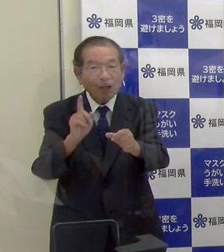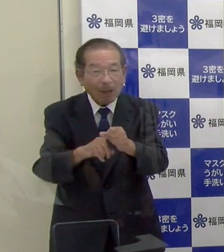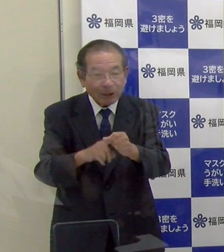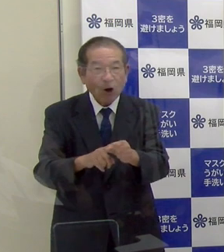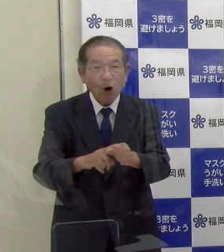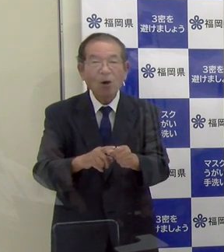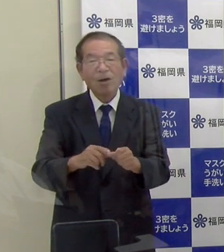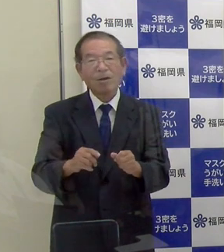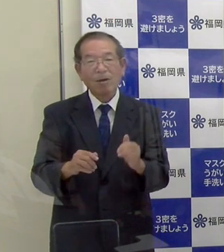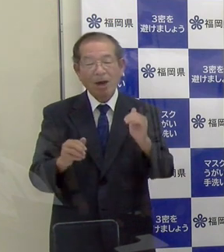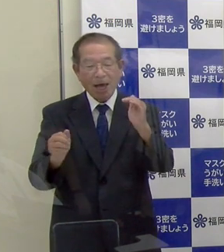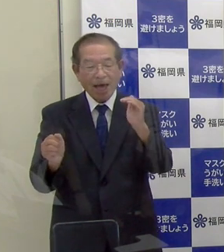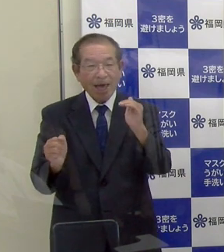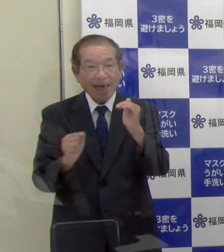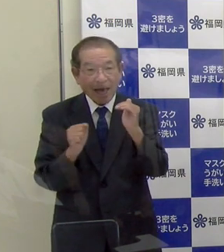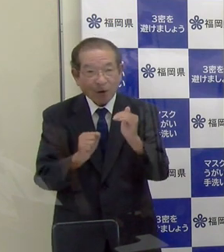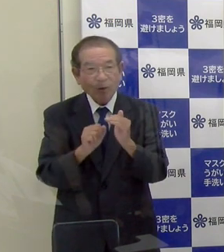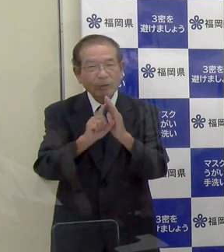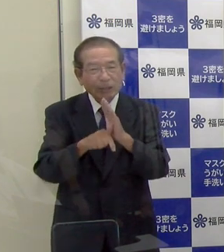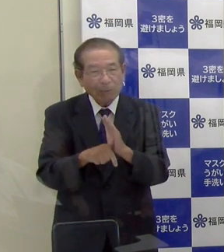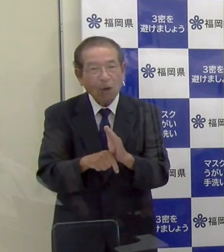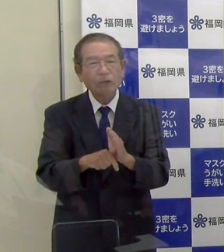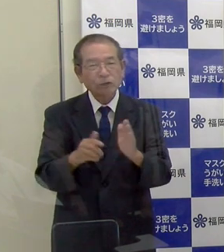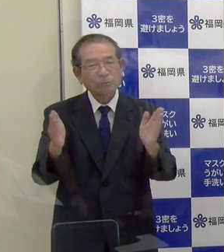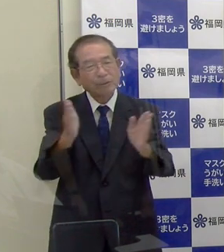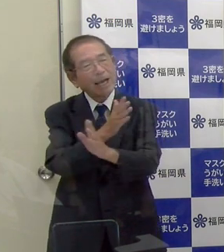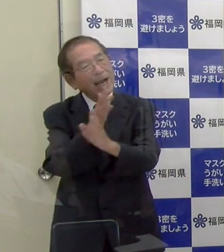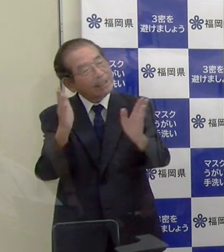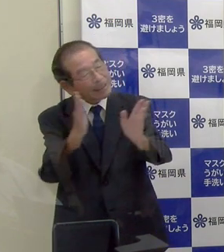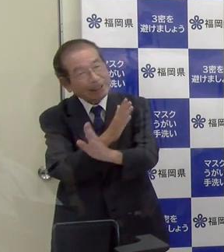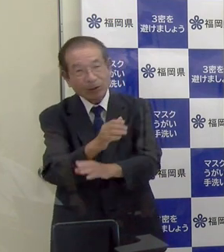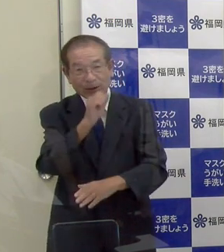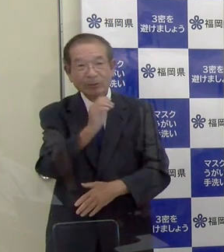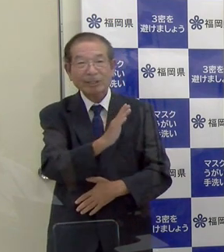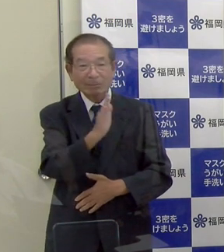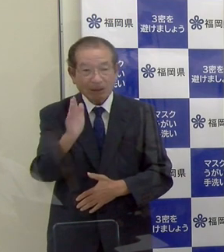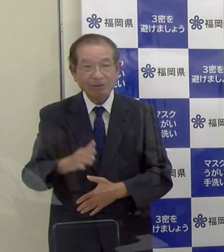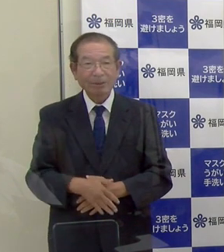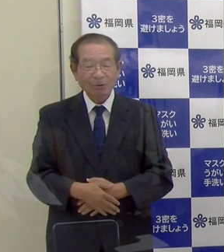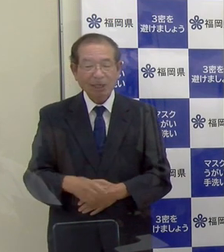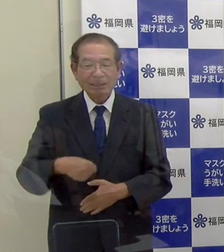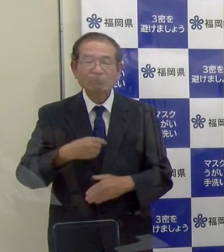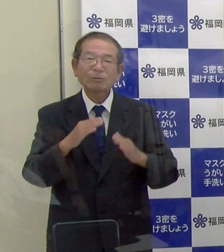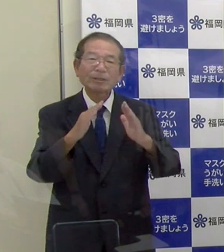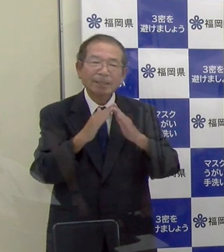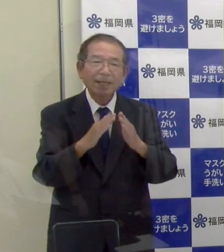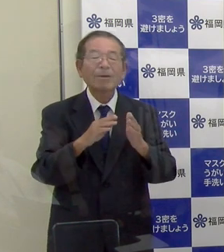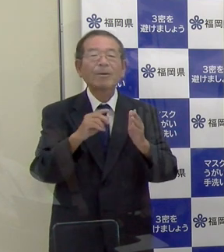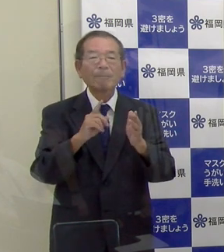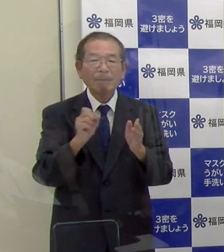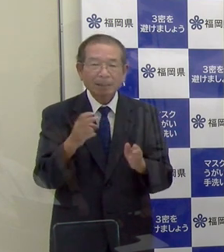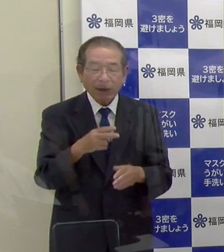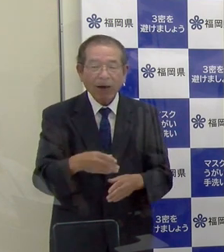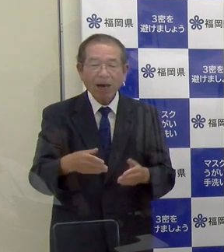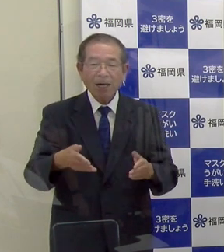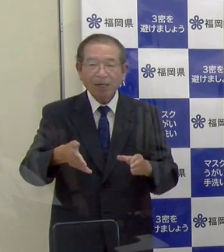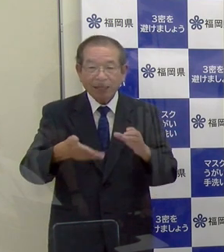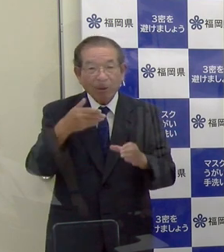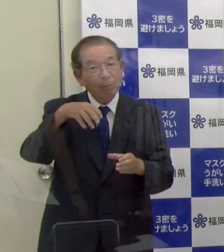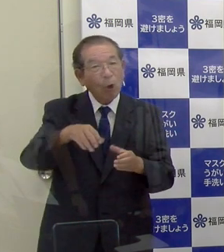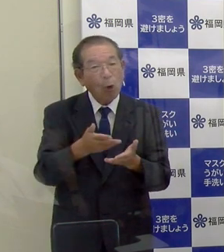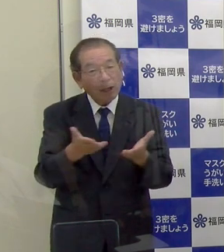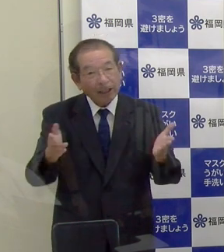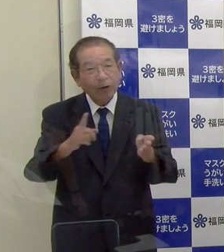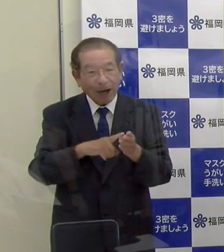な関係を行っていただきますようによろしくお願い致しますこれはご自宅であってもまた飲食店等の